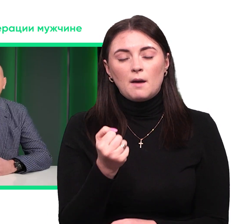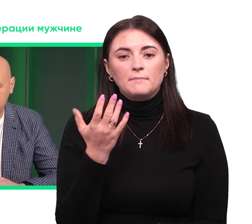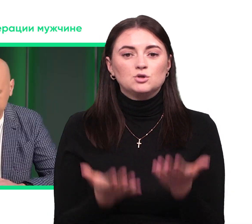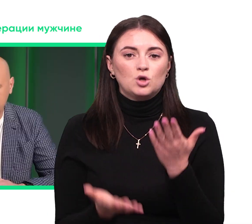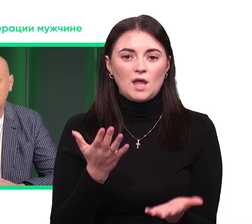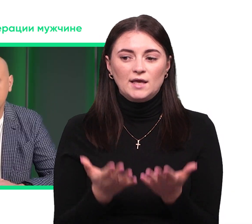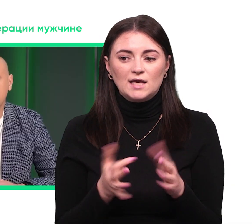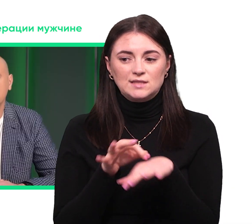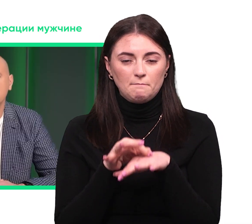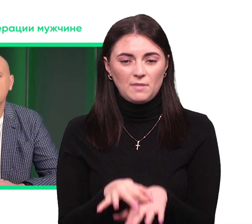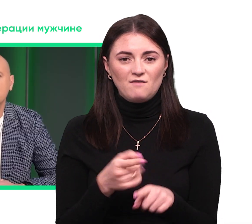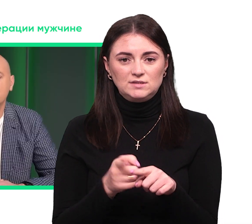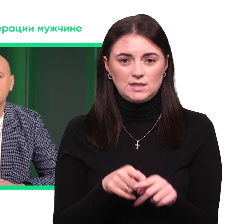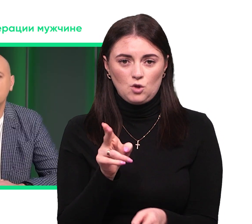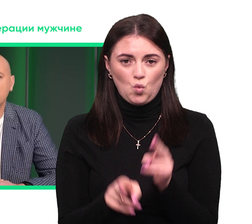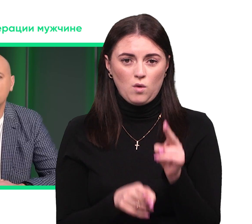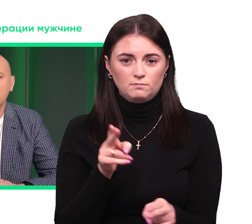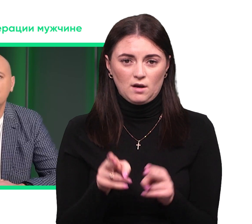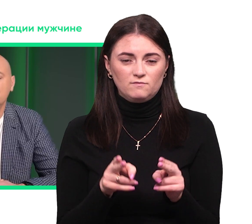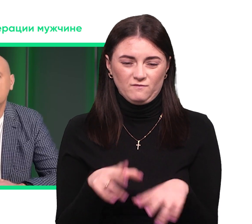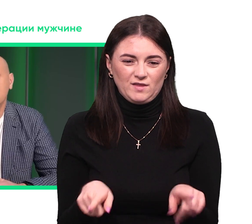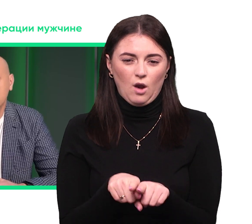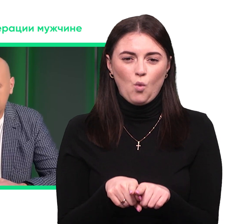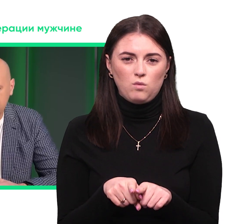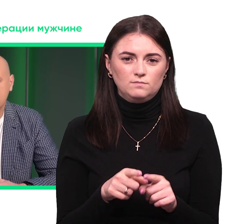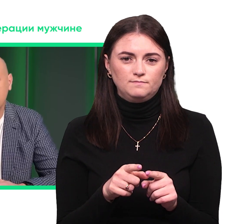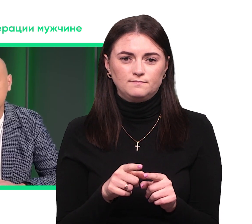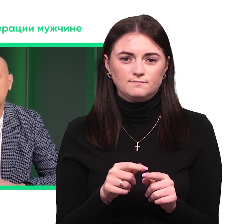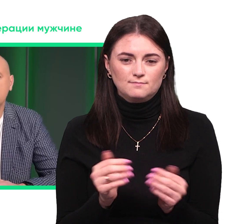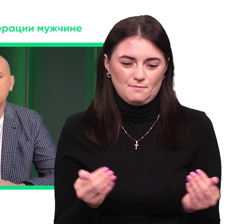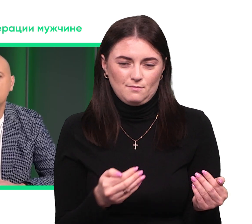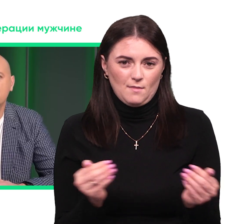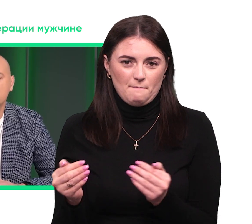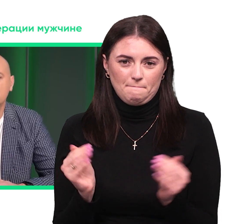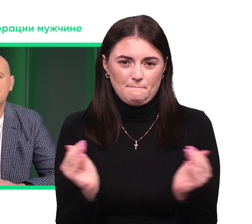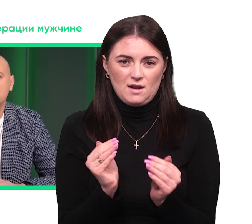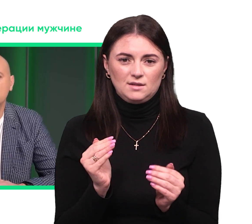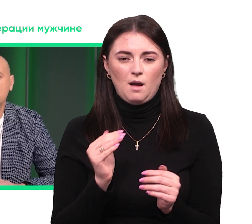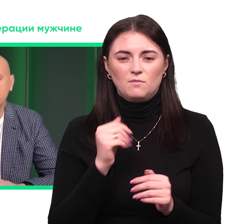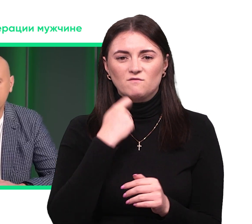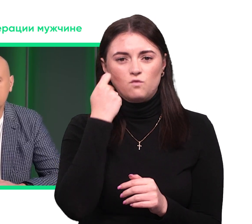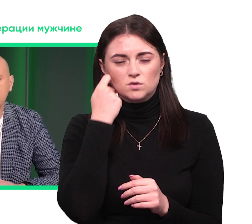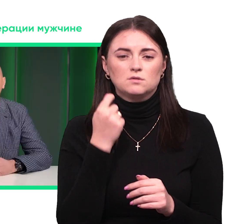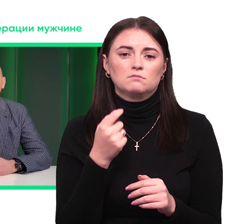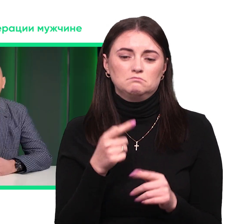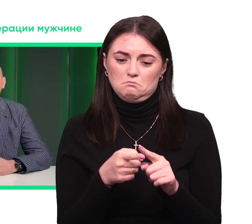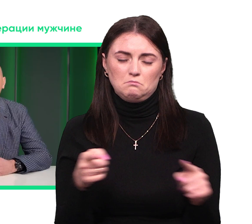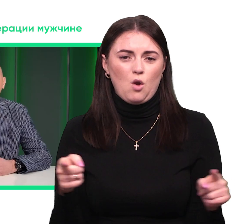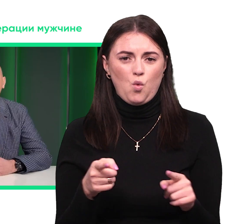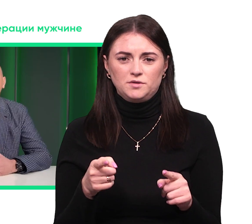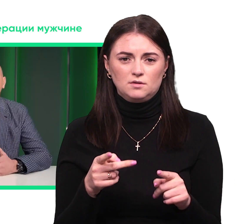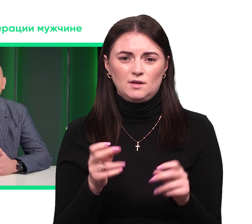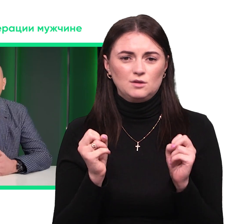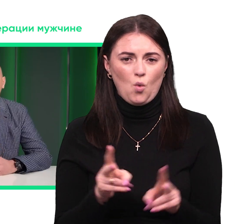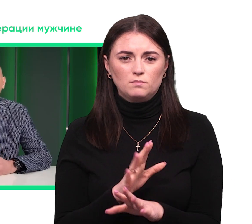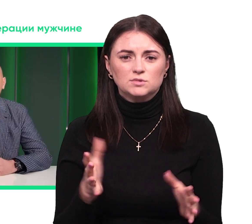если провести эту операцию в достаточно таком детском возрасте, то она проходит достаточно безопасно. Еще не